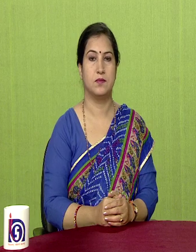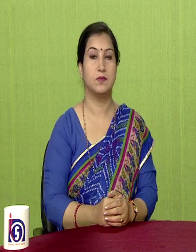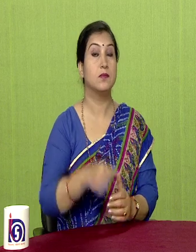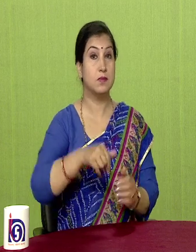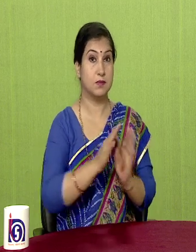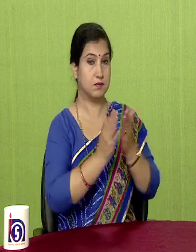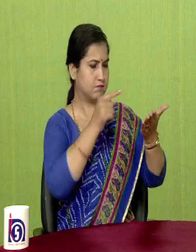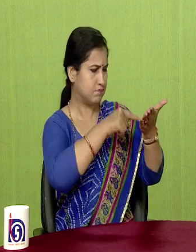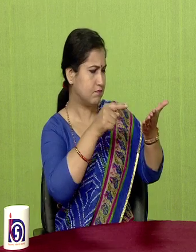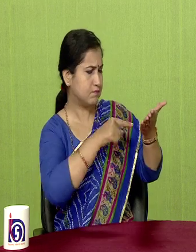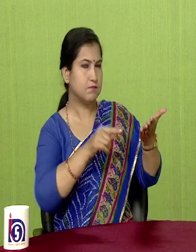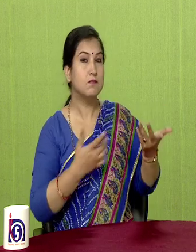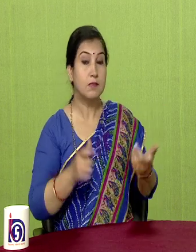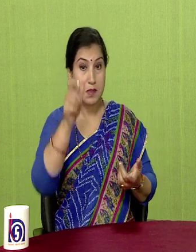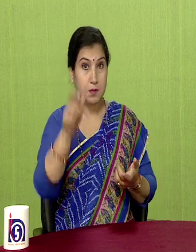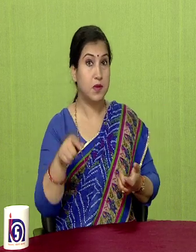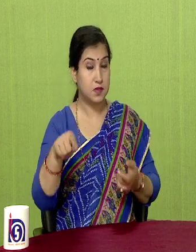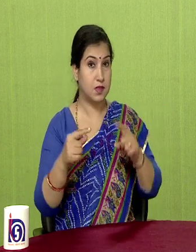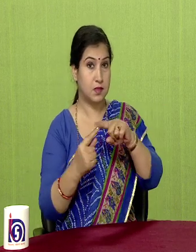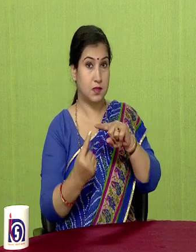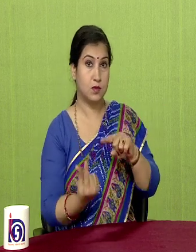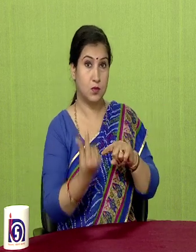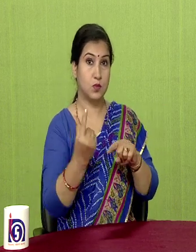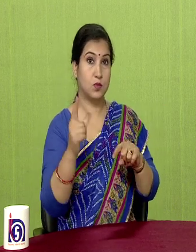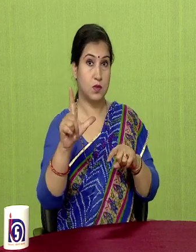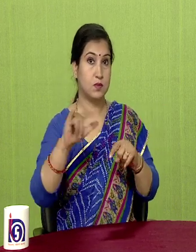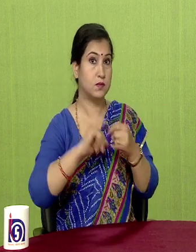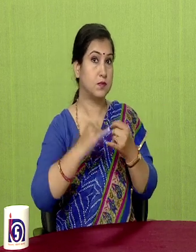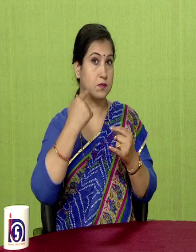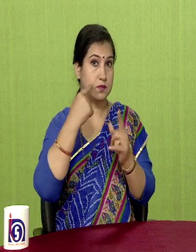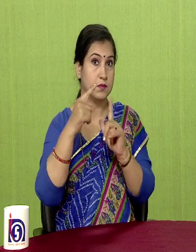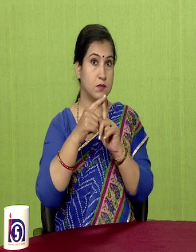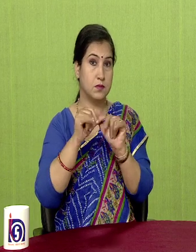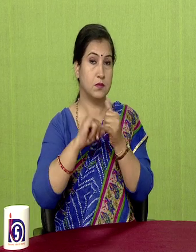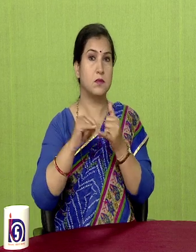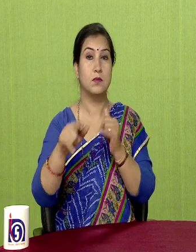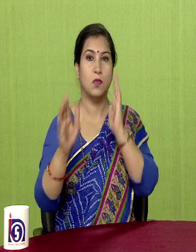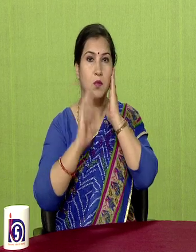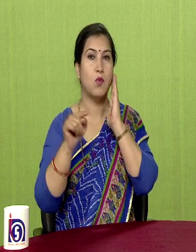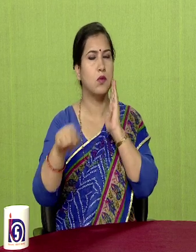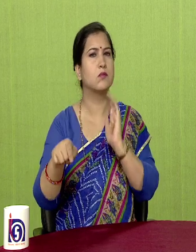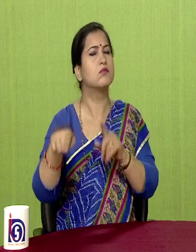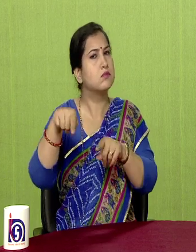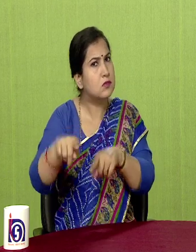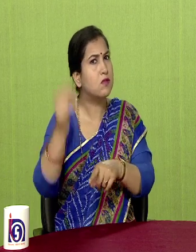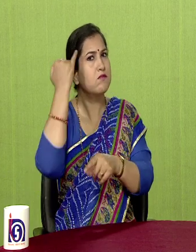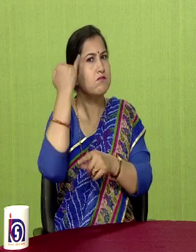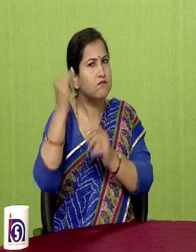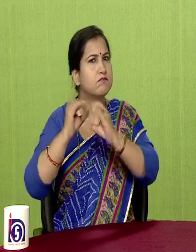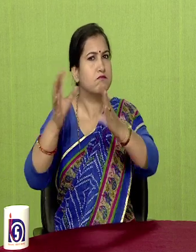इस पाठ में तुलसीदास द्वारा रचित रामचरितमानस के अयोध्या कांड के 2 पद शामिल हैं।